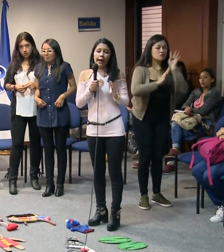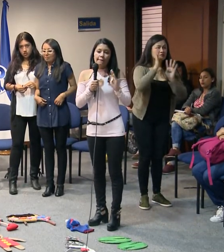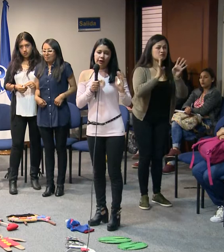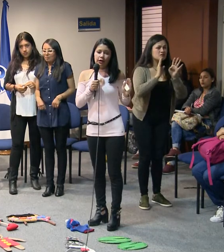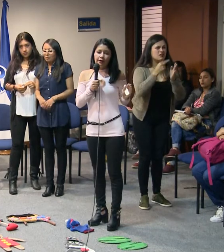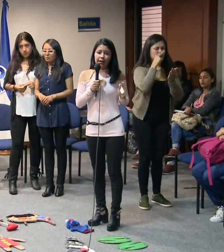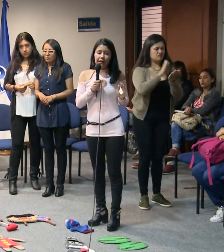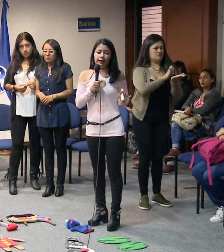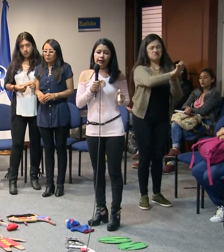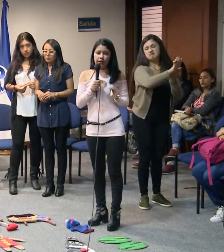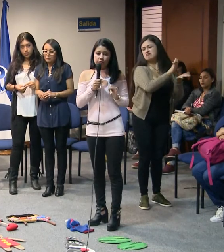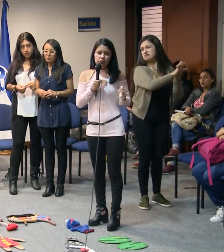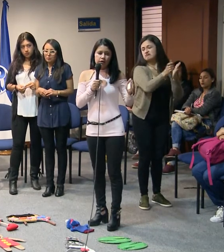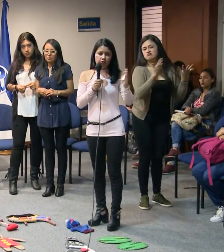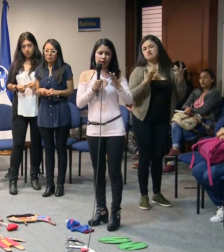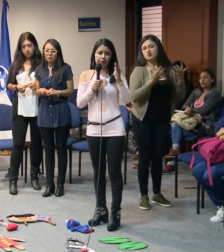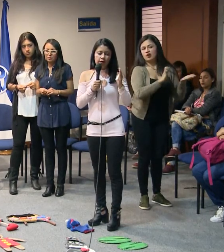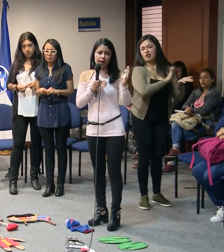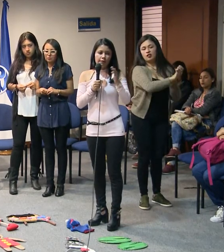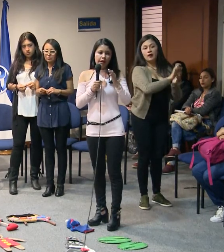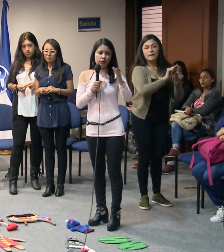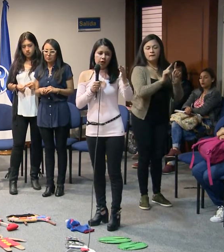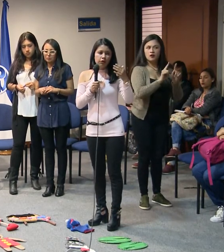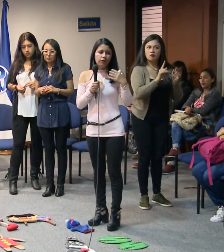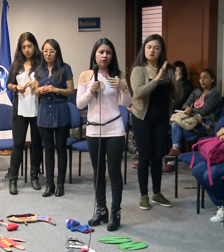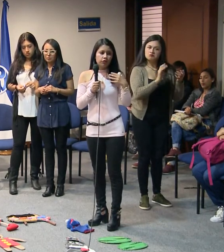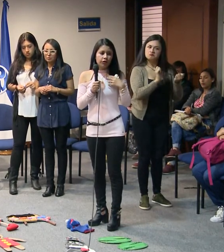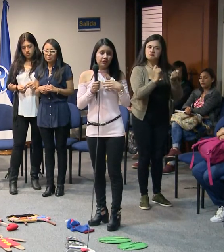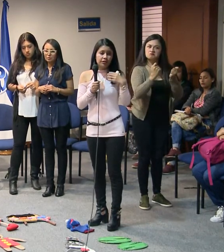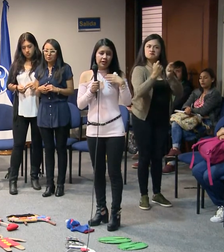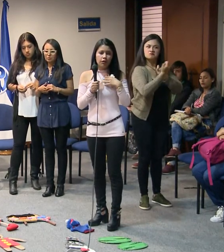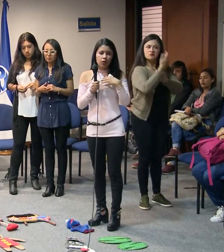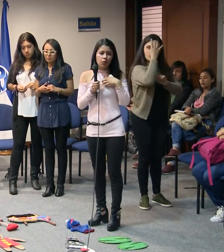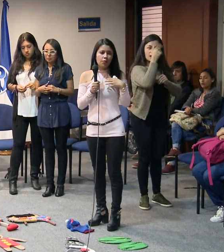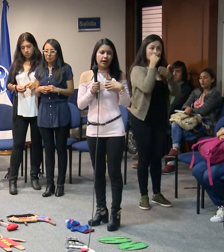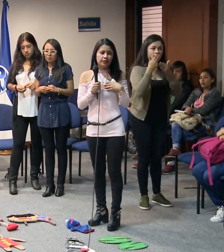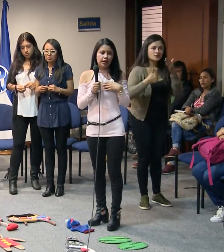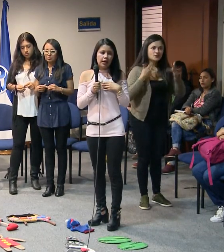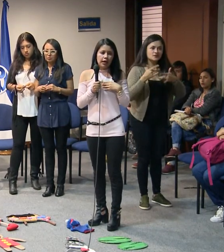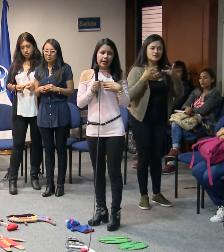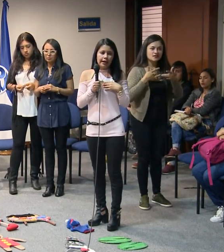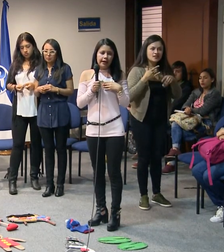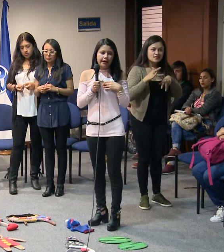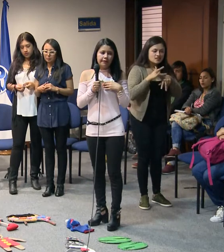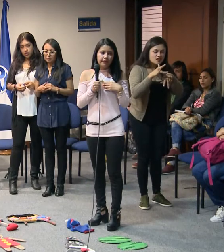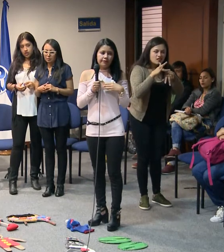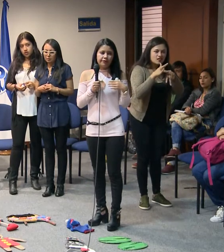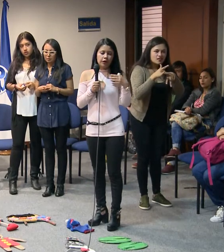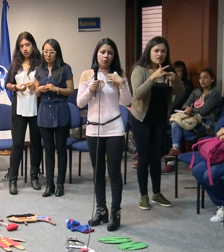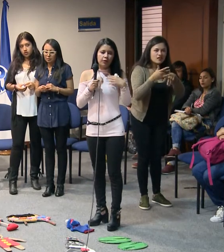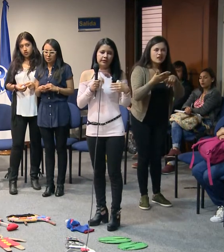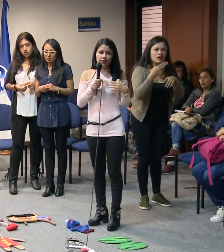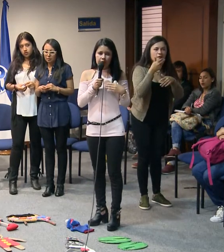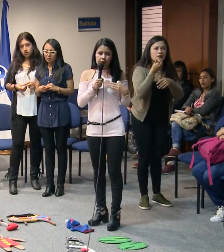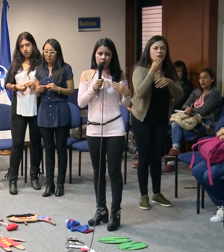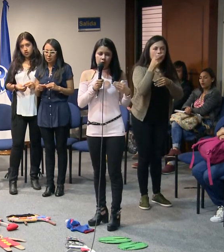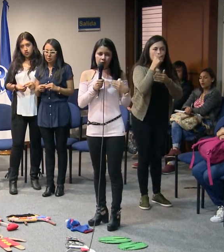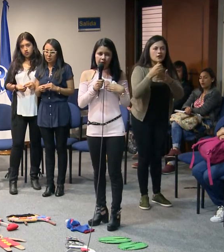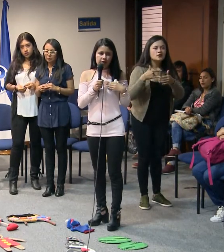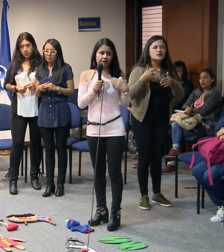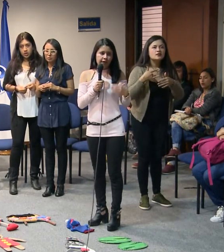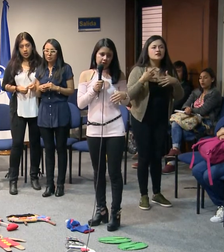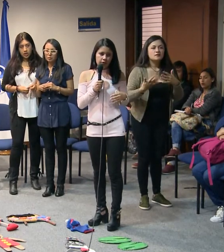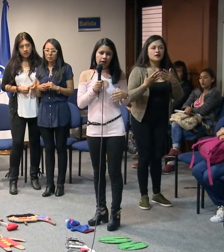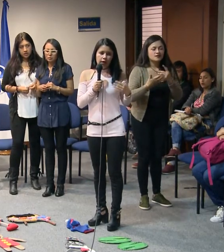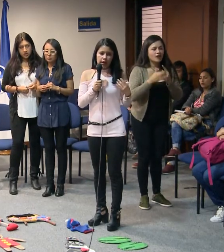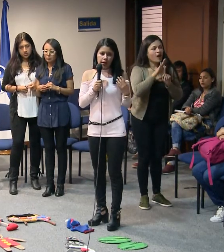texturas, pero cabe aclarar que esto se fue cambiando cuando los niños fueron sintiendo como más, como que sintieron como